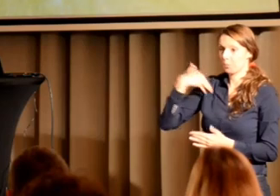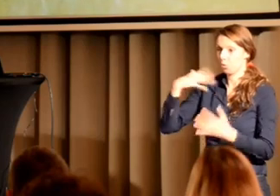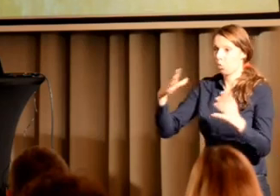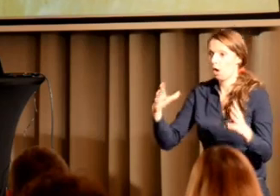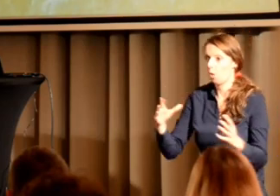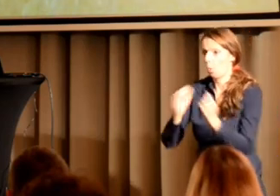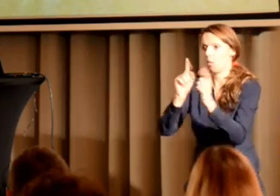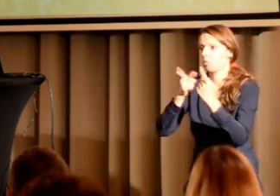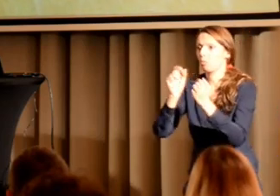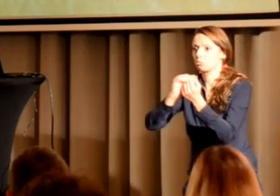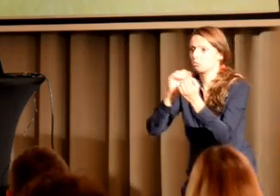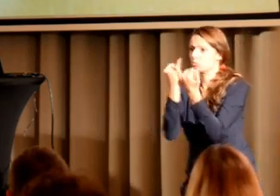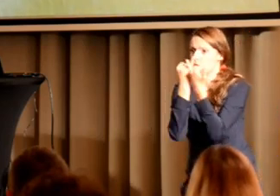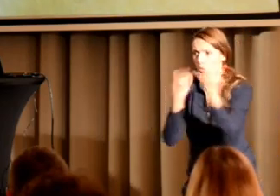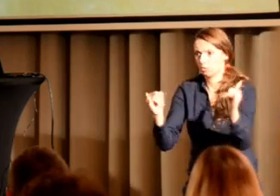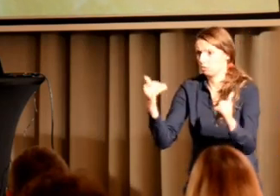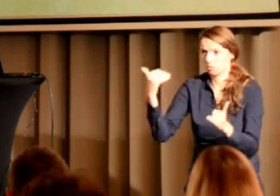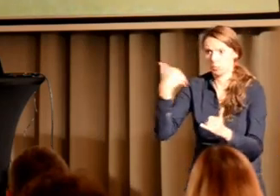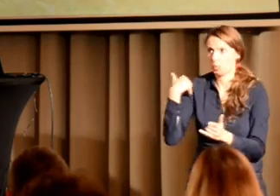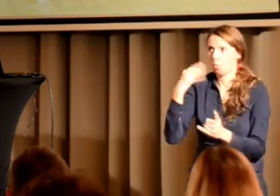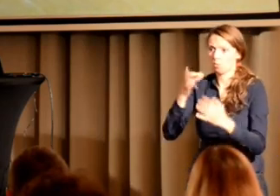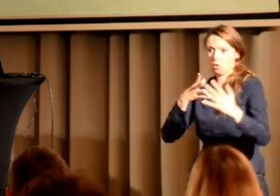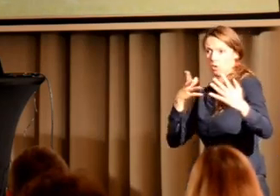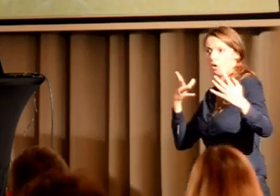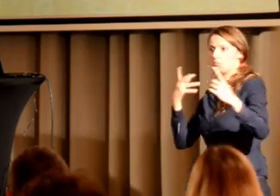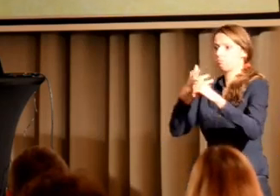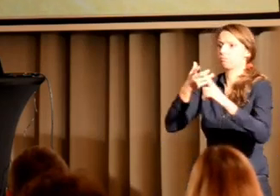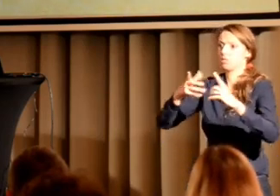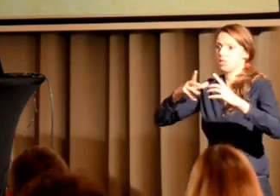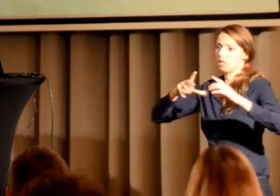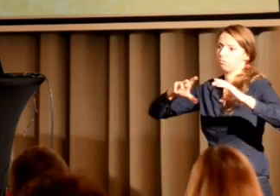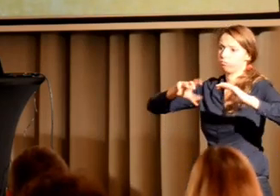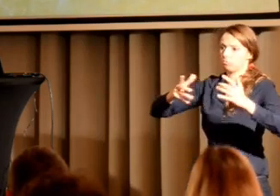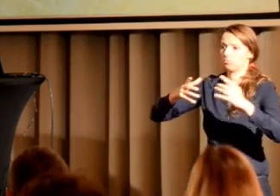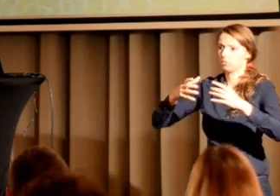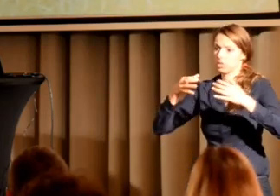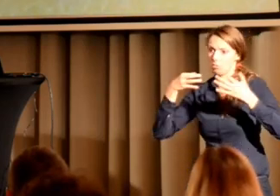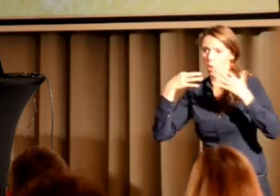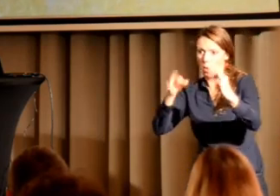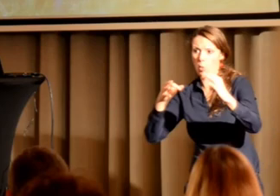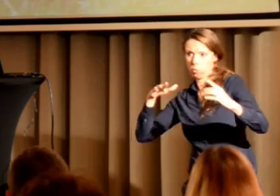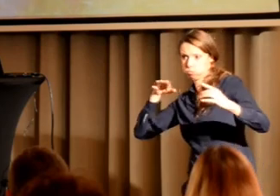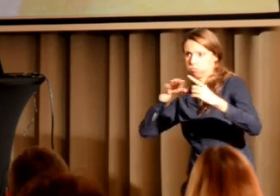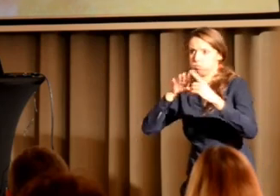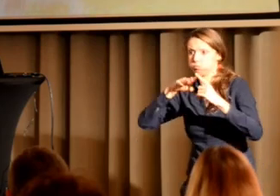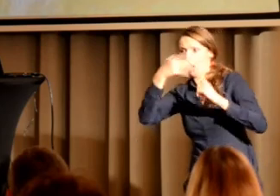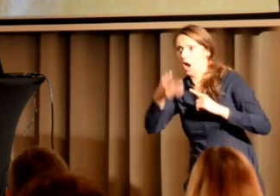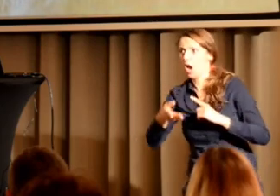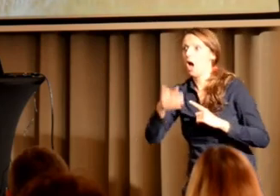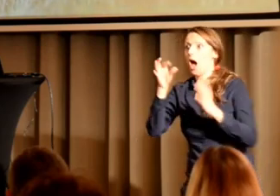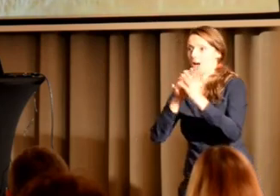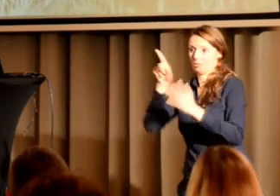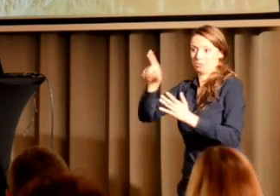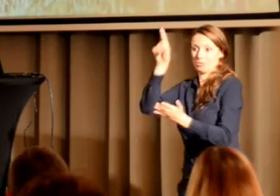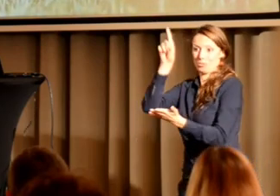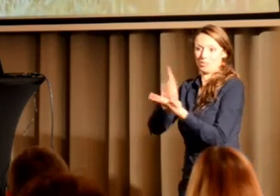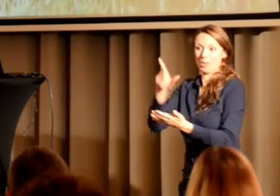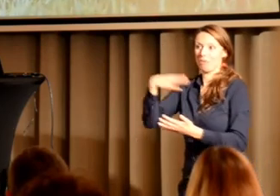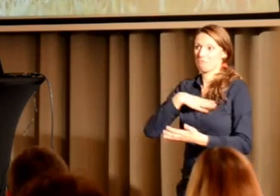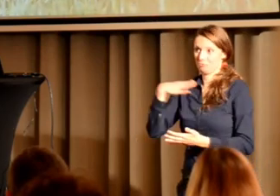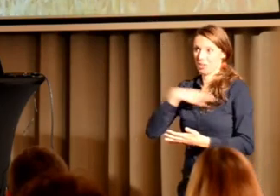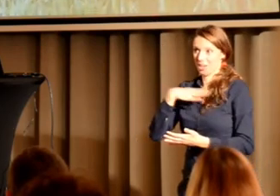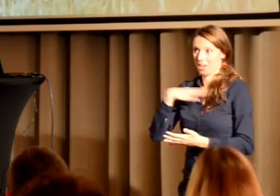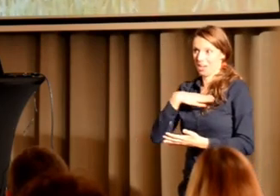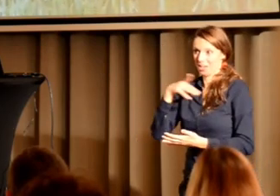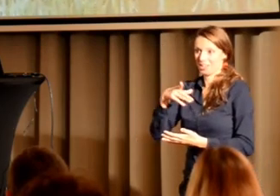prostu uszkodzony w czasie kolizji z samochodem. To wilk Campinas, który w wolierze, którego udało nam się